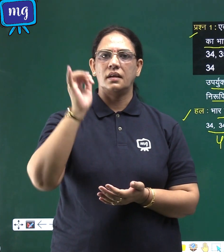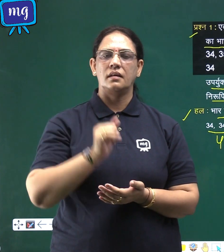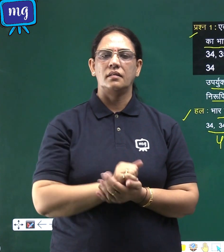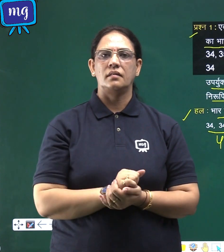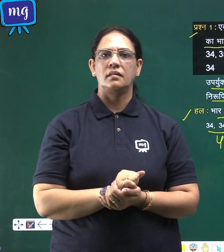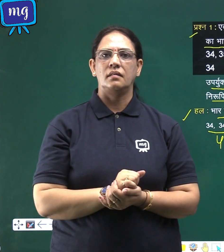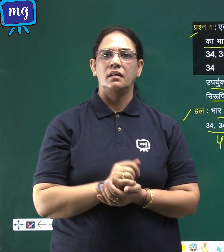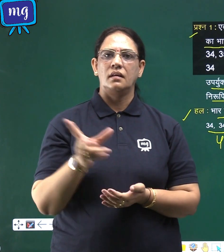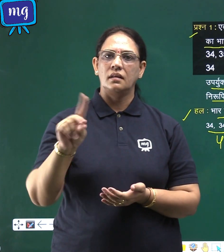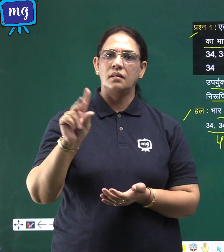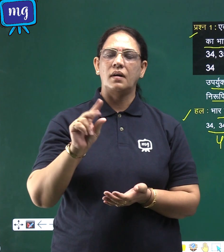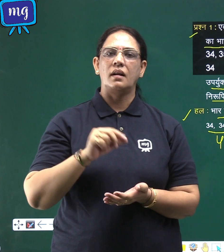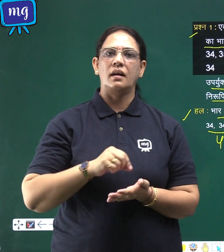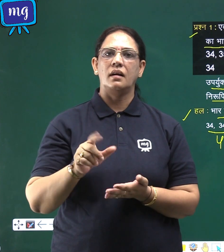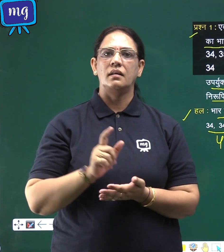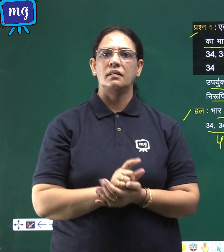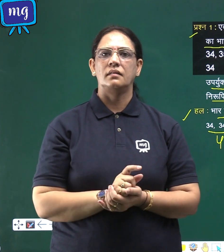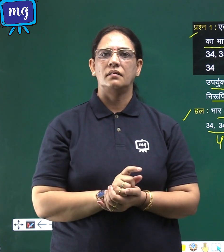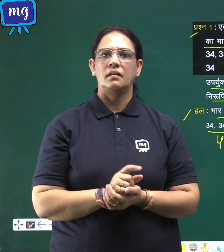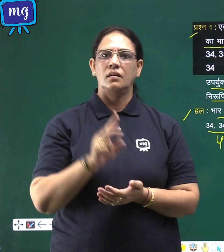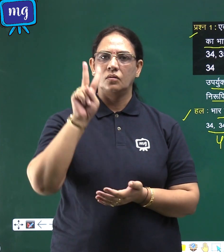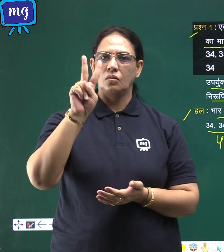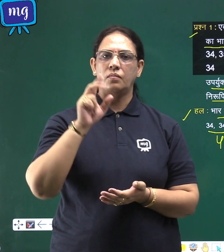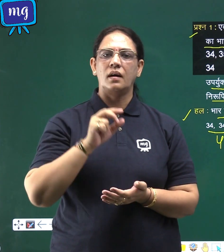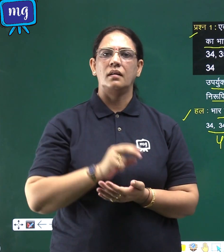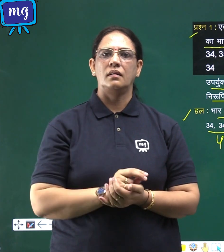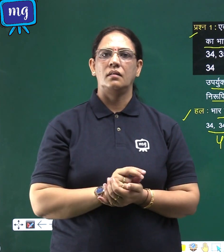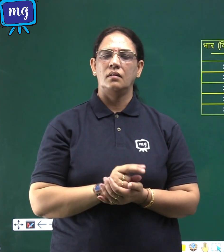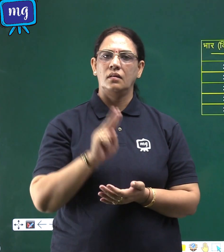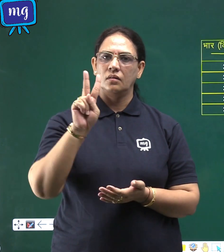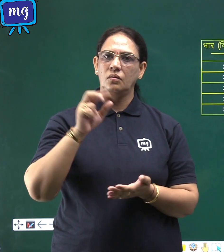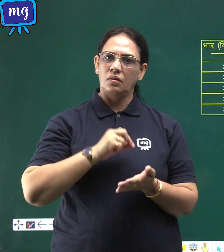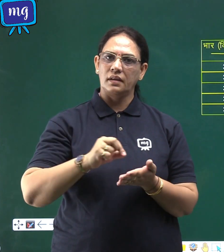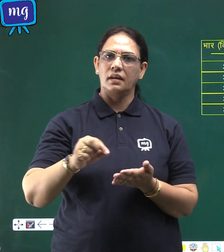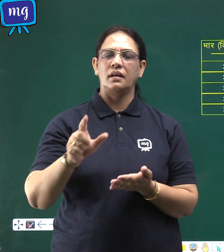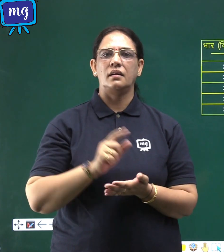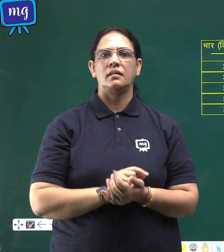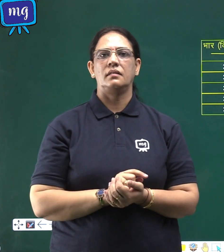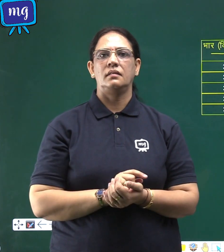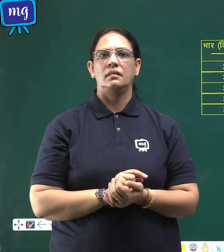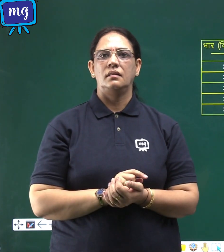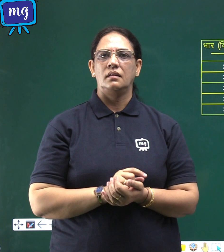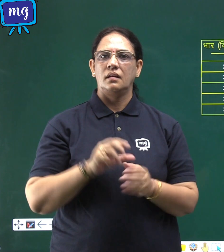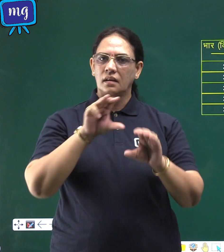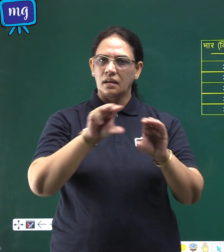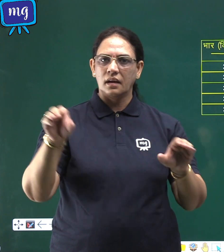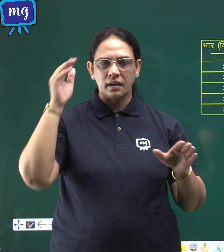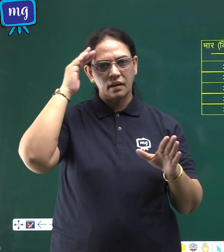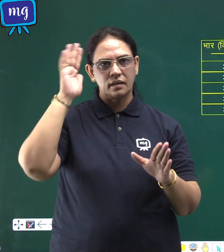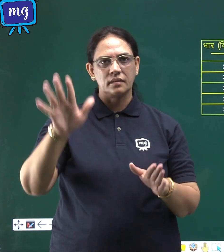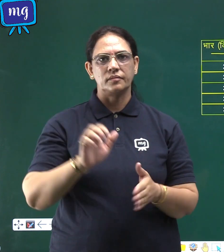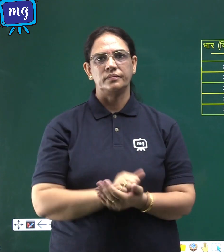36 कितनी बार है दो बार दो लिख देंगे समझ आ गया